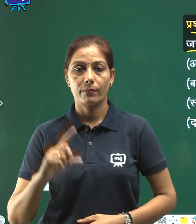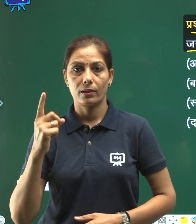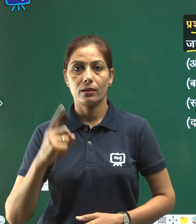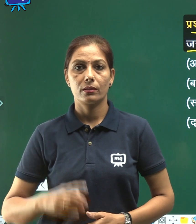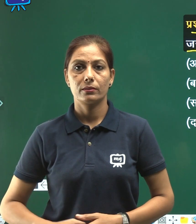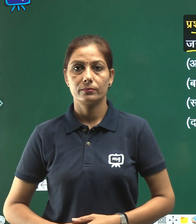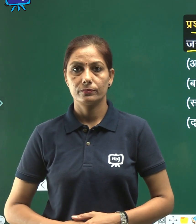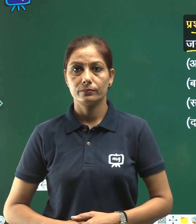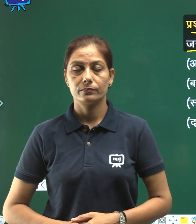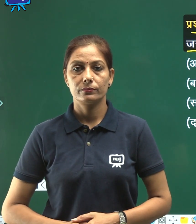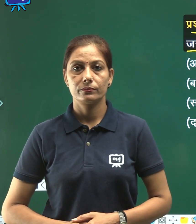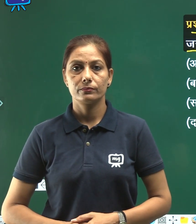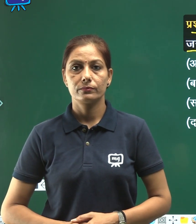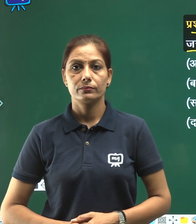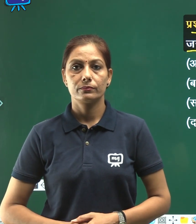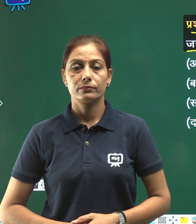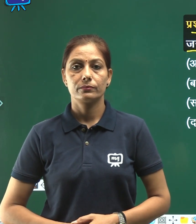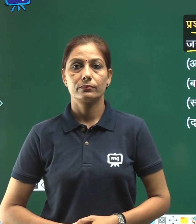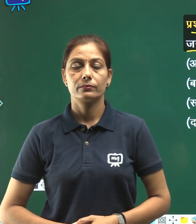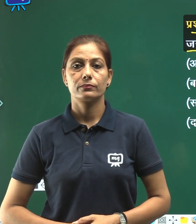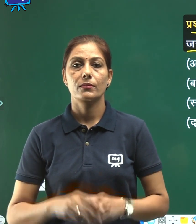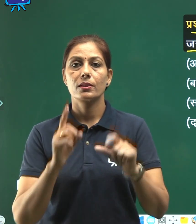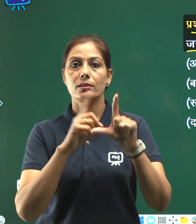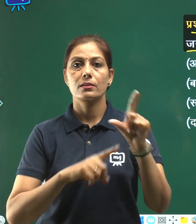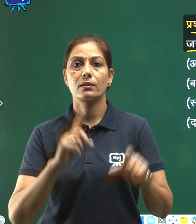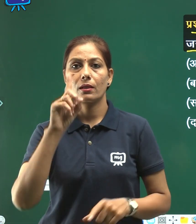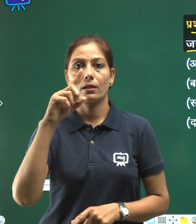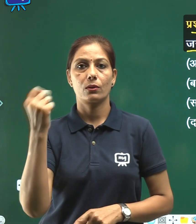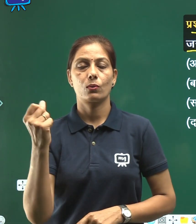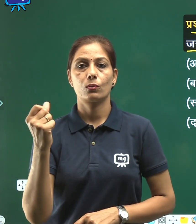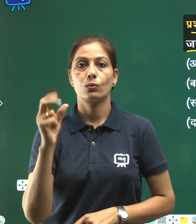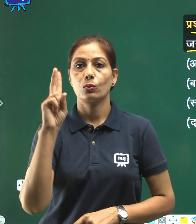पहला सन 1927 उत्तर प्रदेश में,